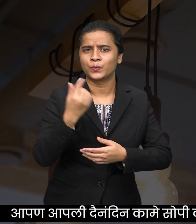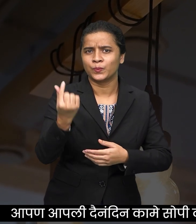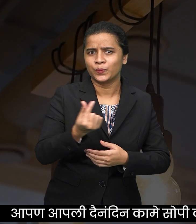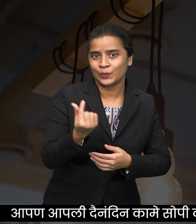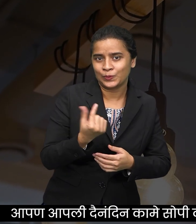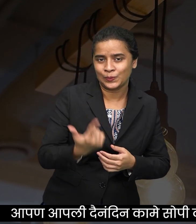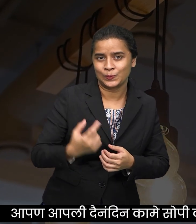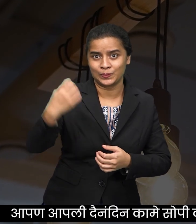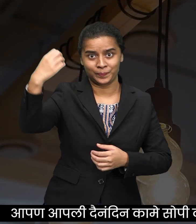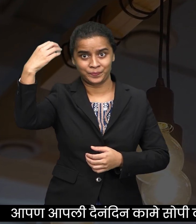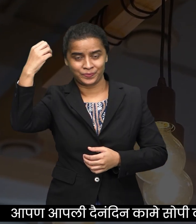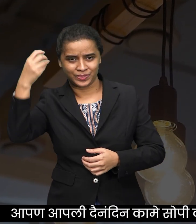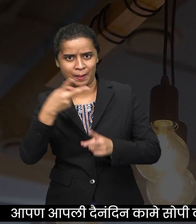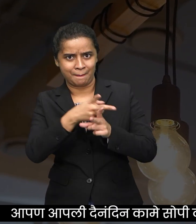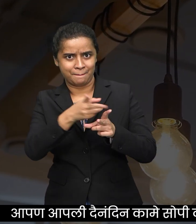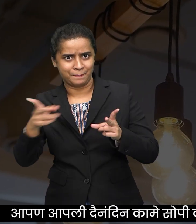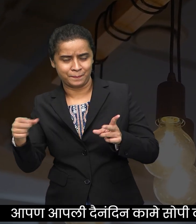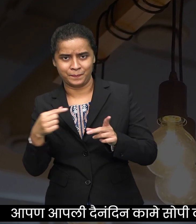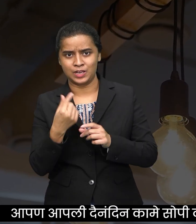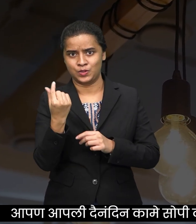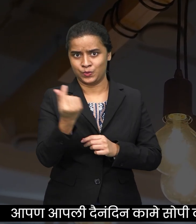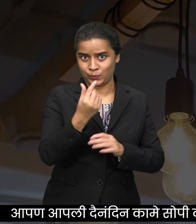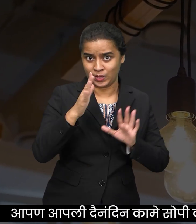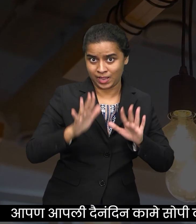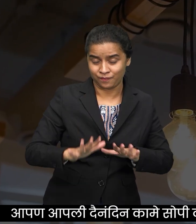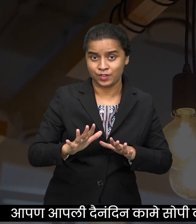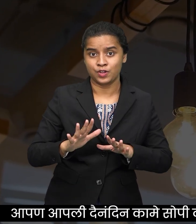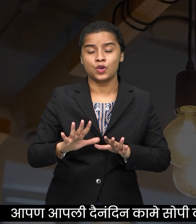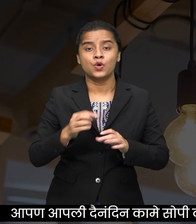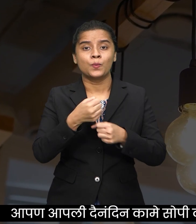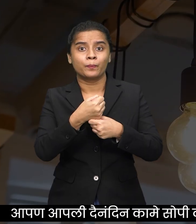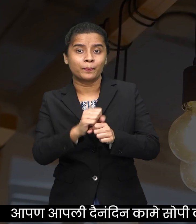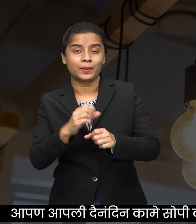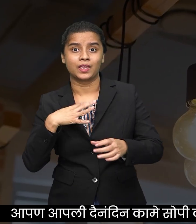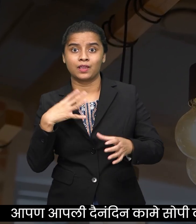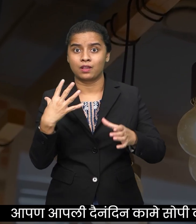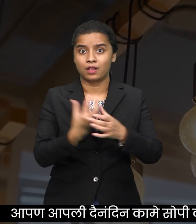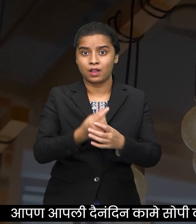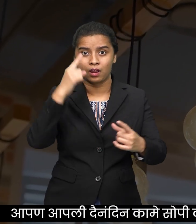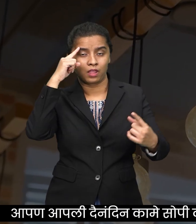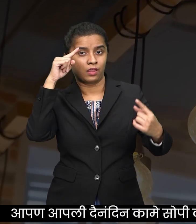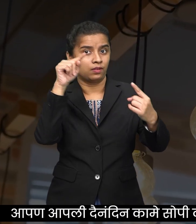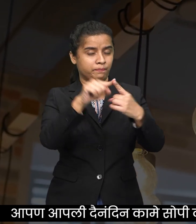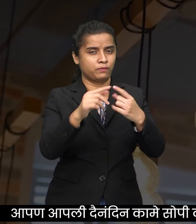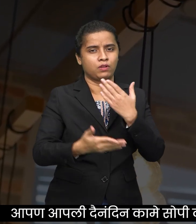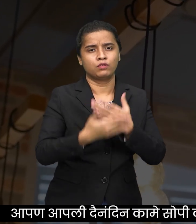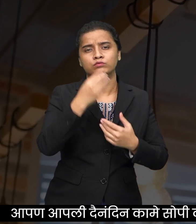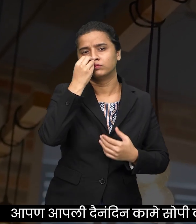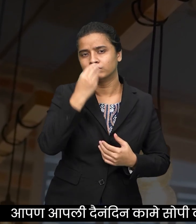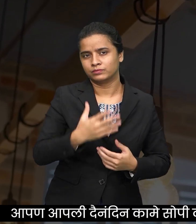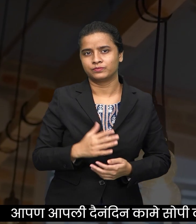आपण आपली दैनंदिन कामे सोपी करण्यासाठी अनेक कारणांसाठी वीज वापरतो.